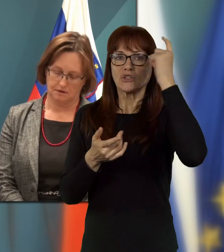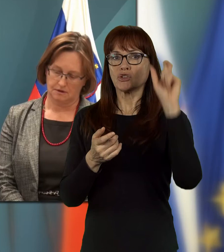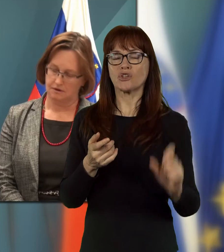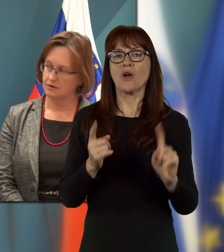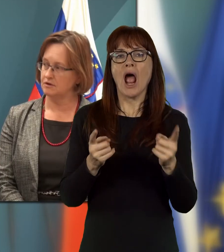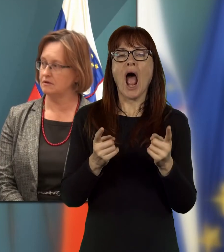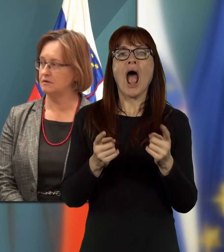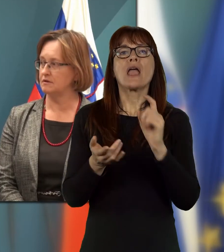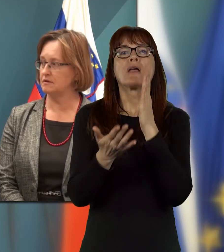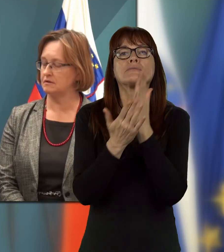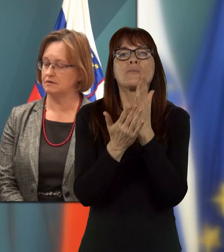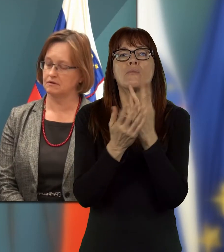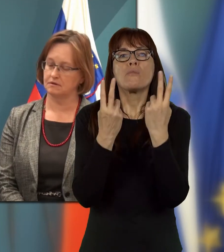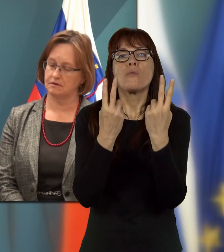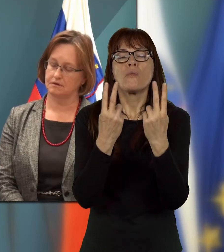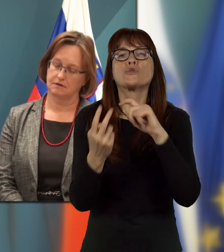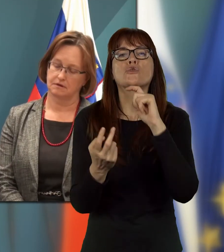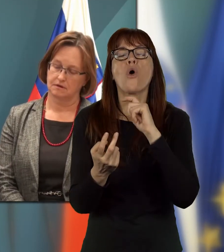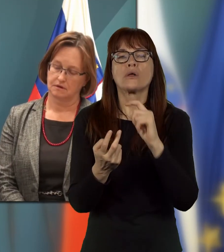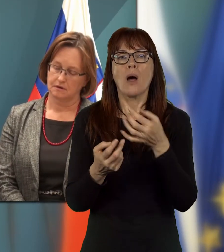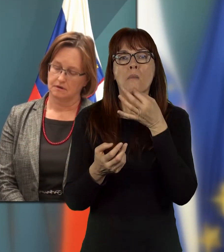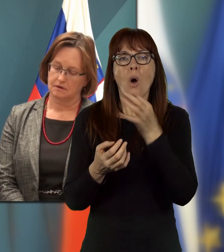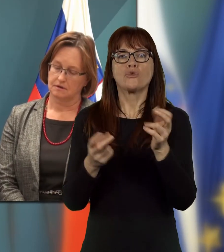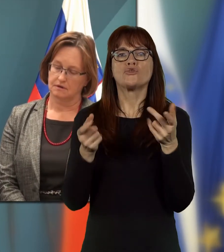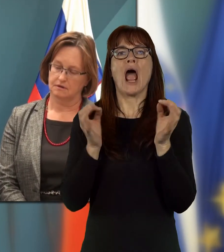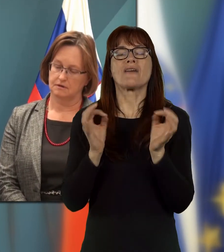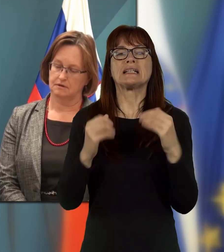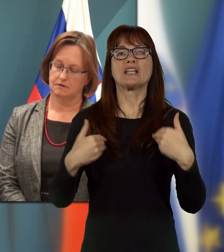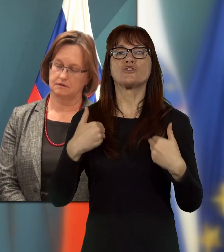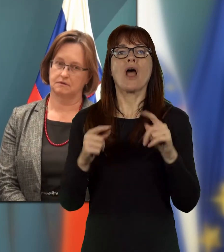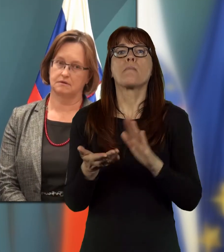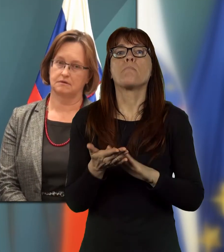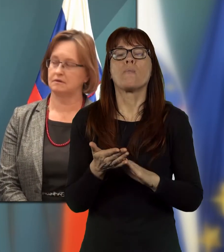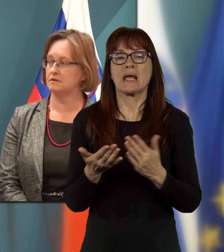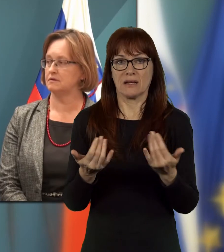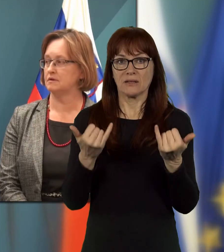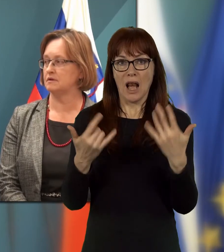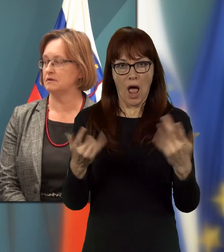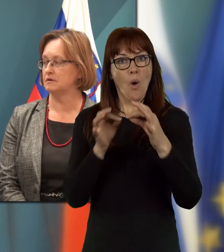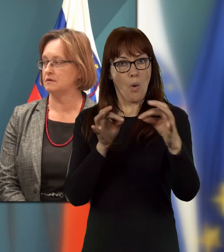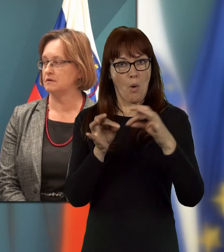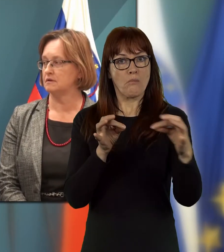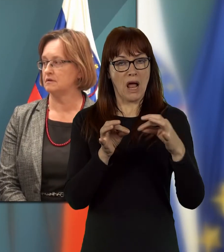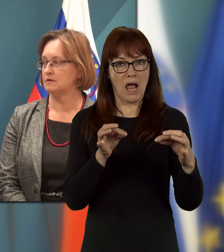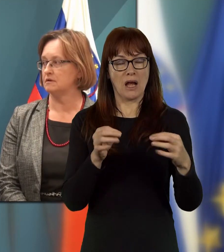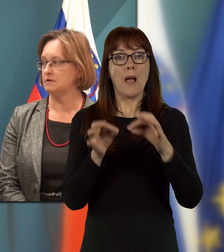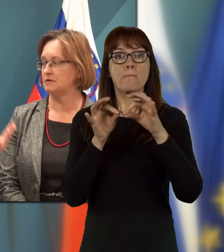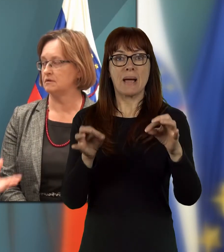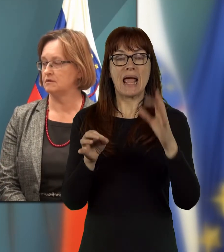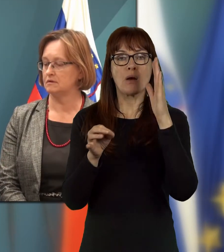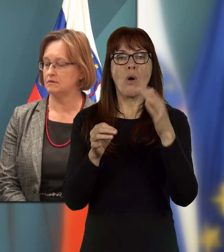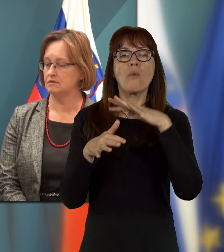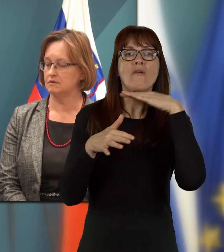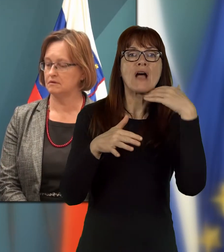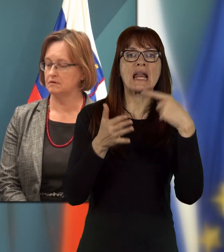Kaj je ključna, osrednja zgodba? Je boljša kvaliteta življenja. Boljša kvaliteta življenja se da meriti in v bistvu